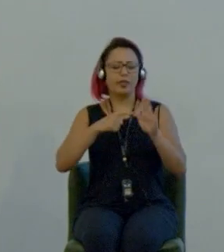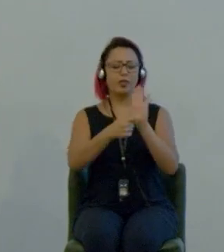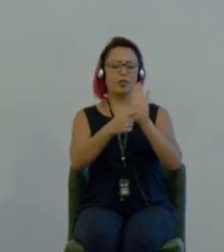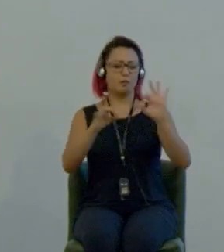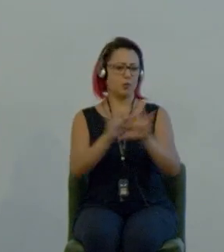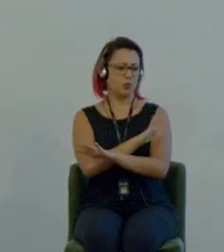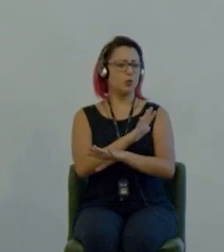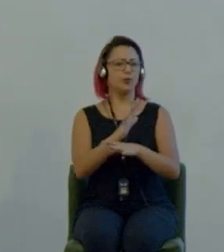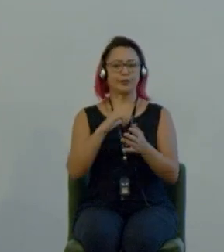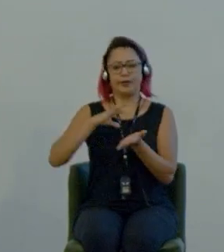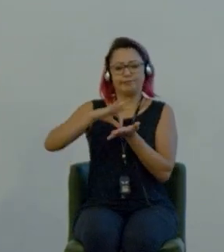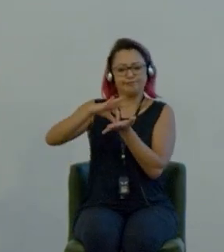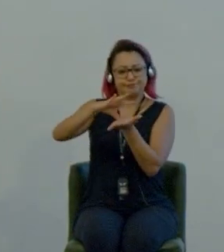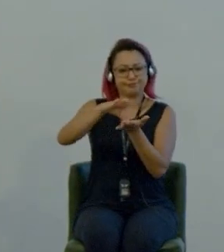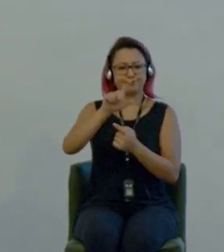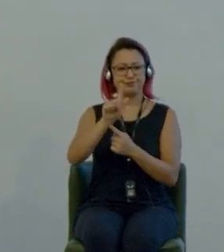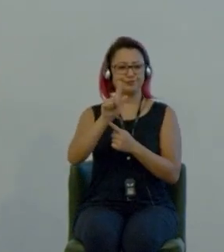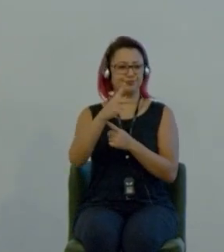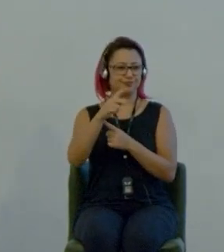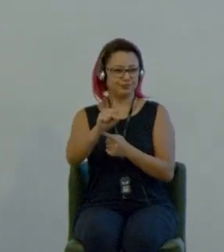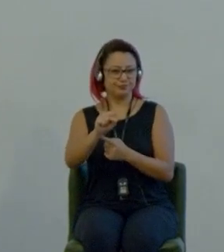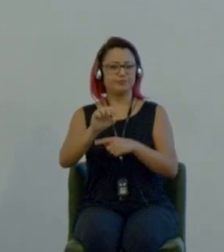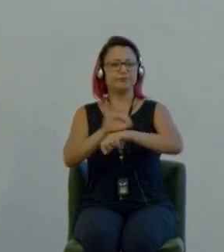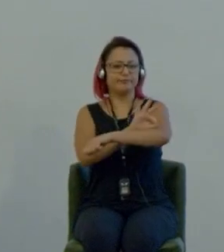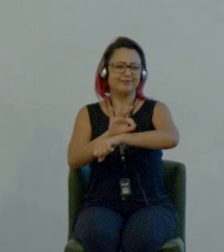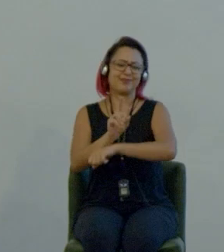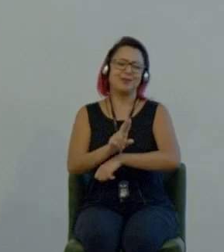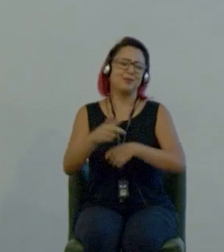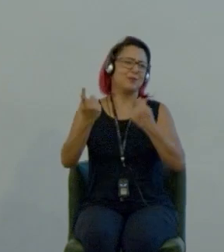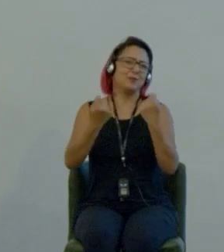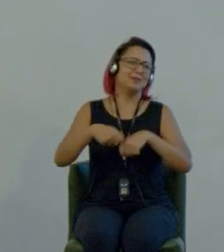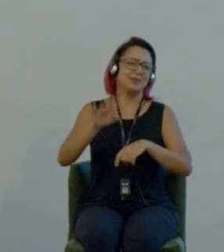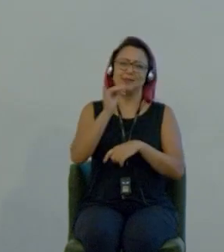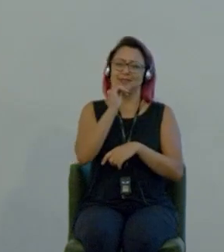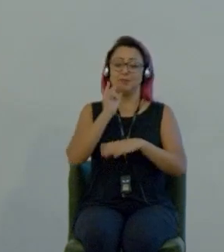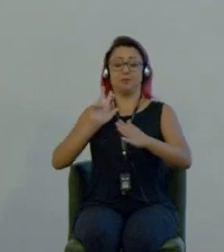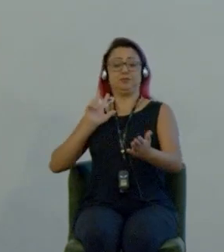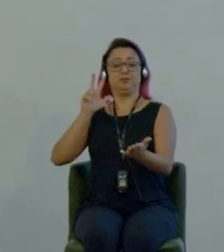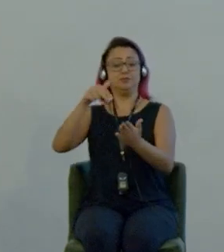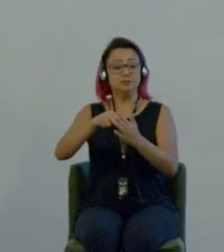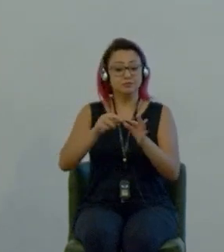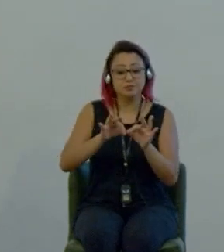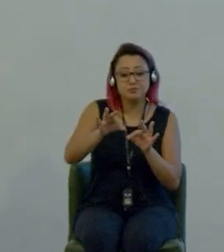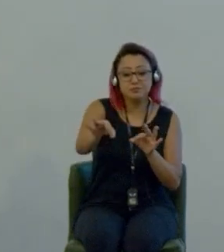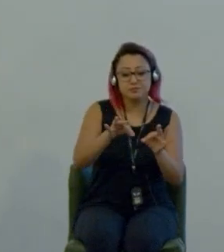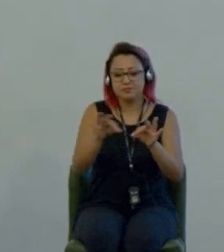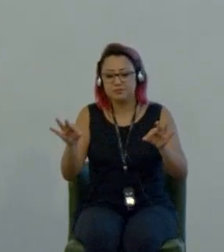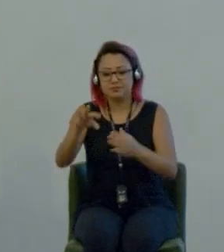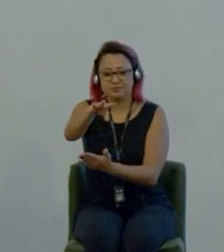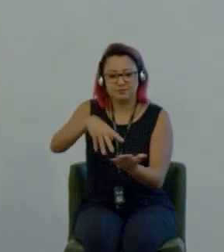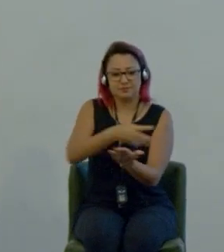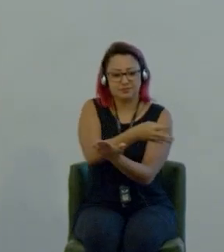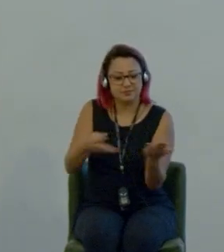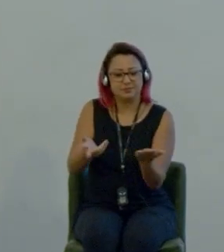avec des GPS, où les architectes n'ont plus même besoin d'aller quelque part pour faire un plan. Ils ont tous les plans